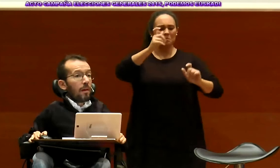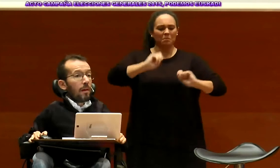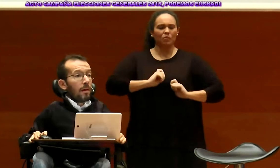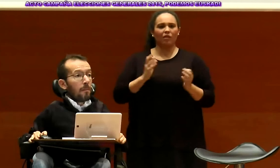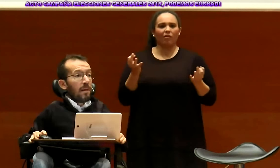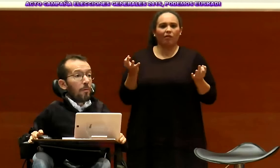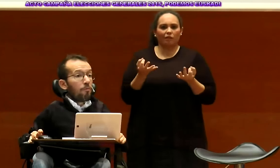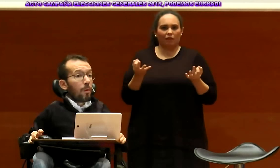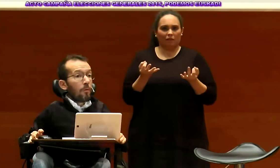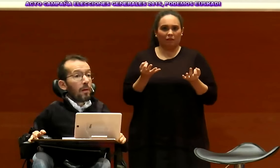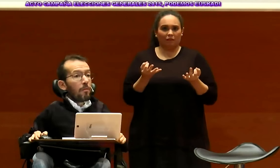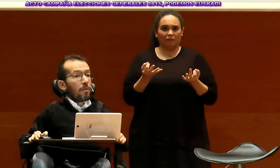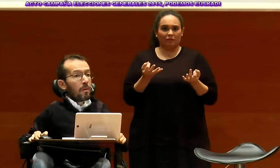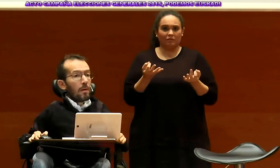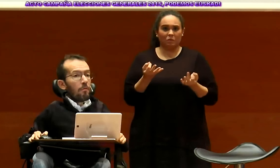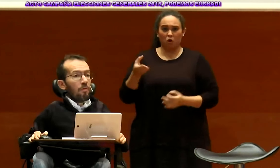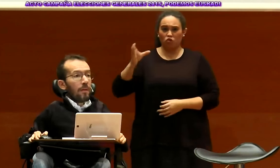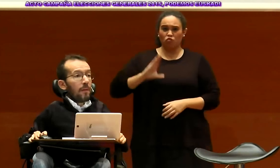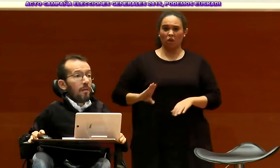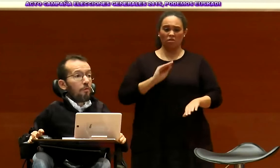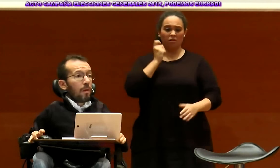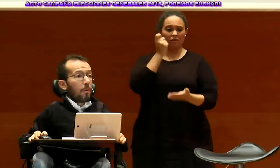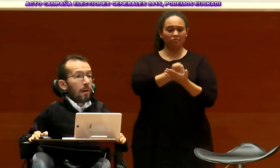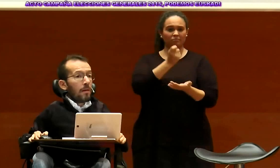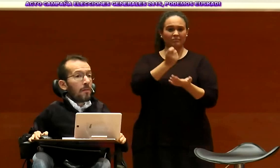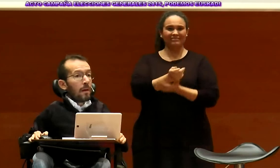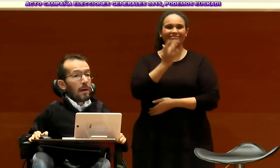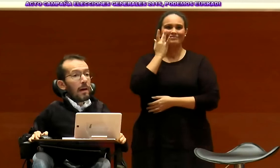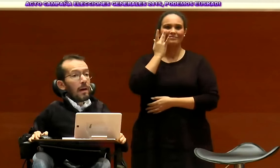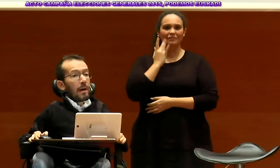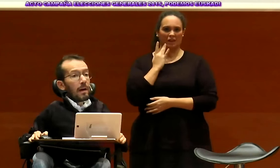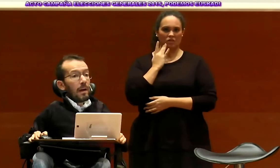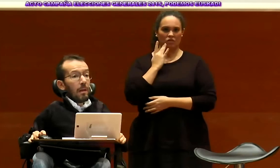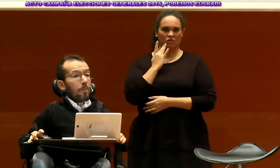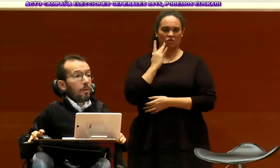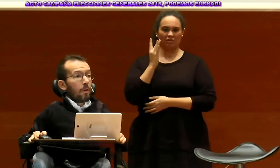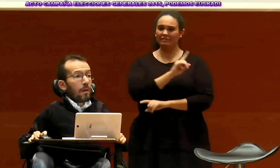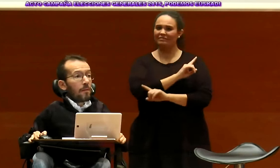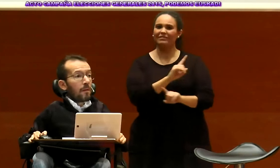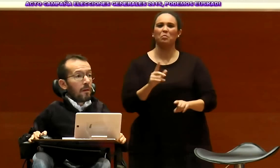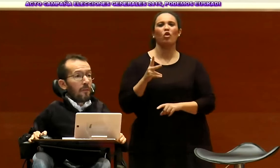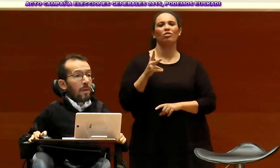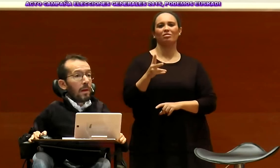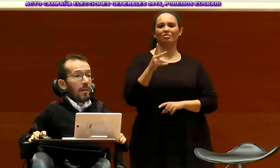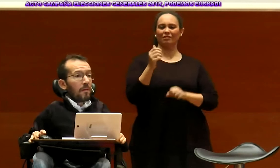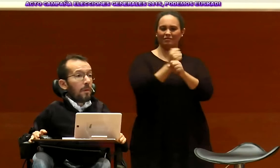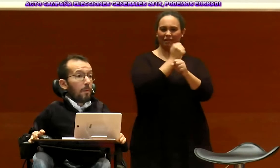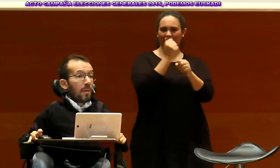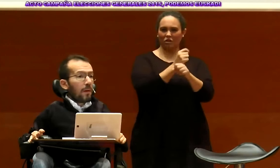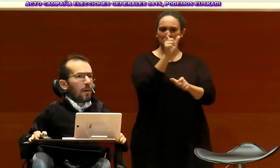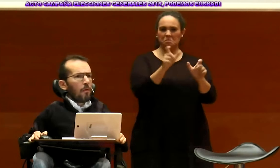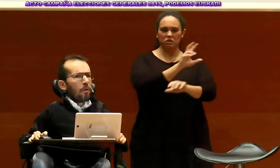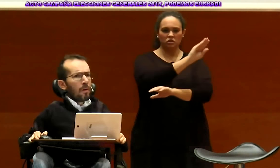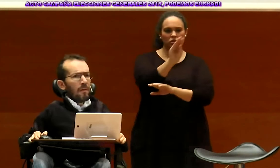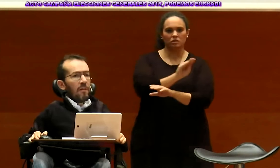se pague un sueldo digno y no se den derechos laborales a las cuidadoras familiares. Y me